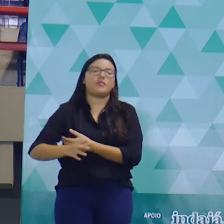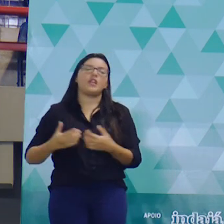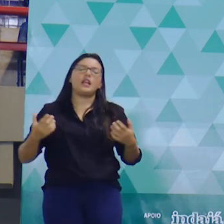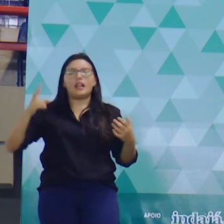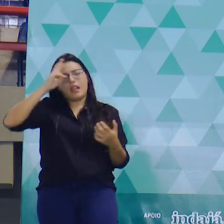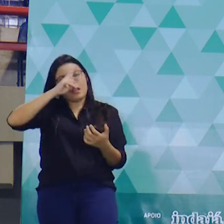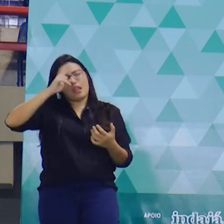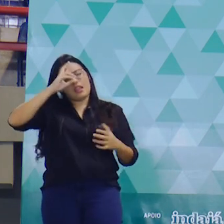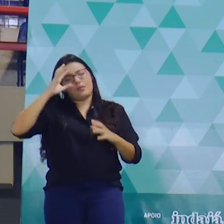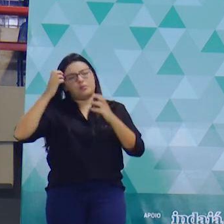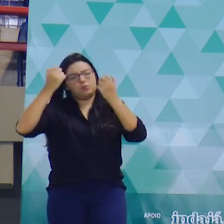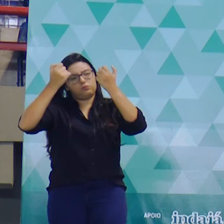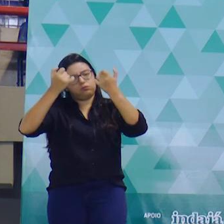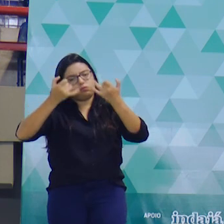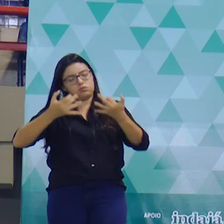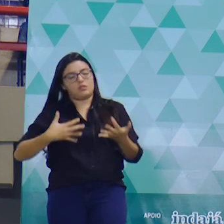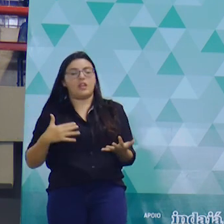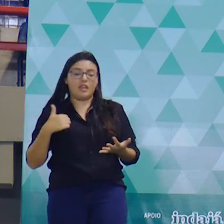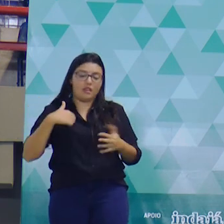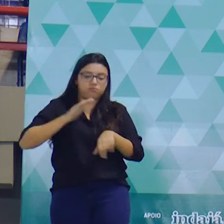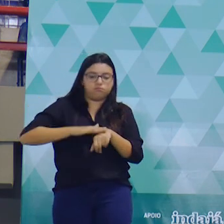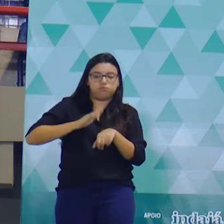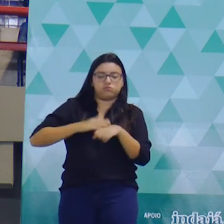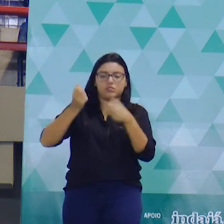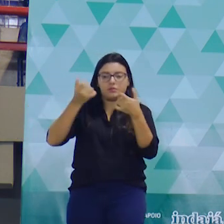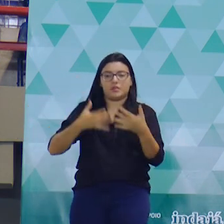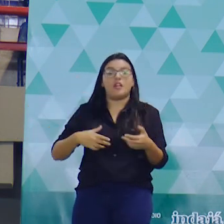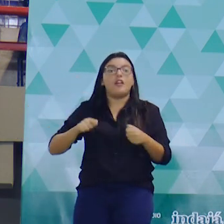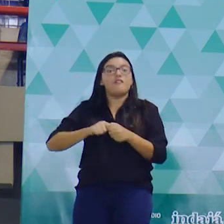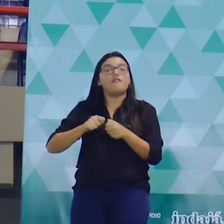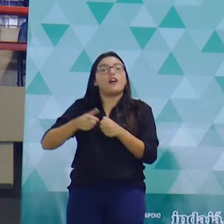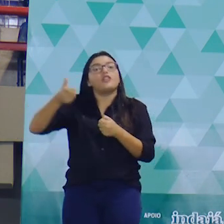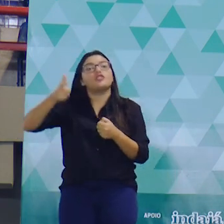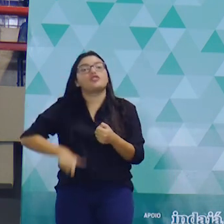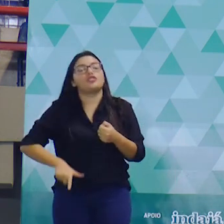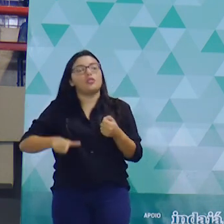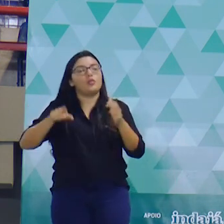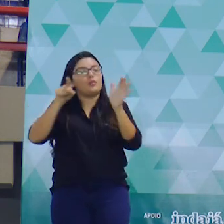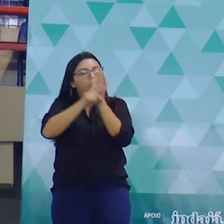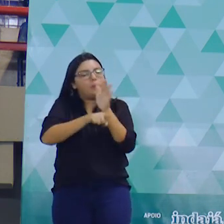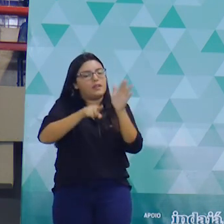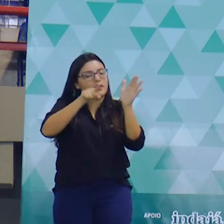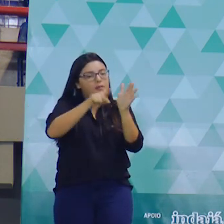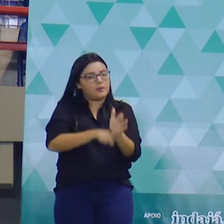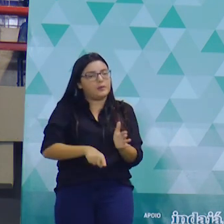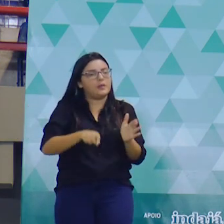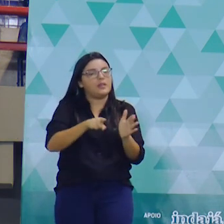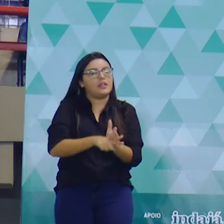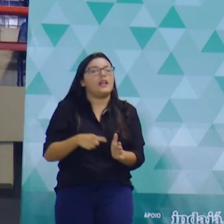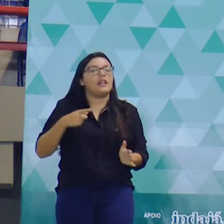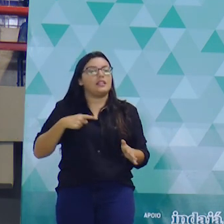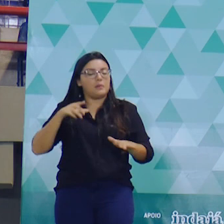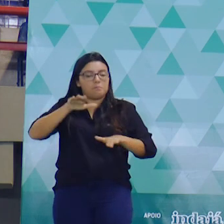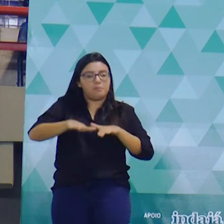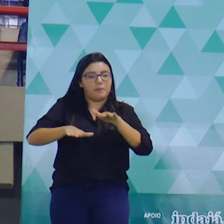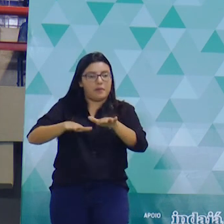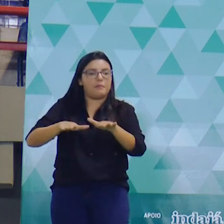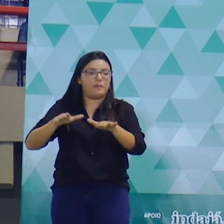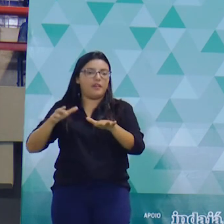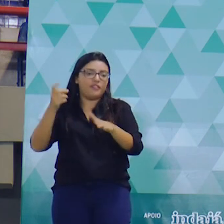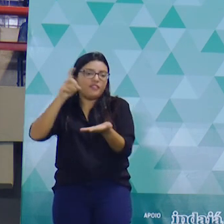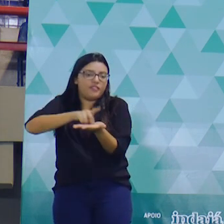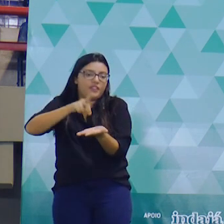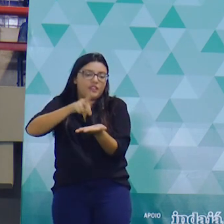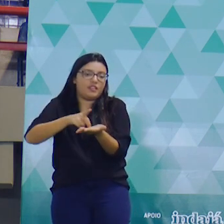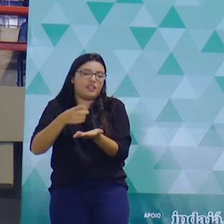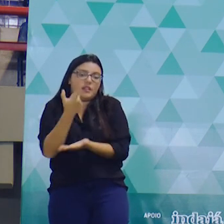falei, chegue em casa, refaça as questões, você vai notar que há uma sequência lógica, e se